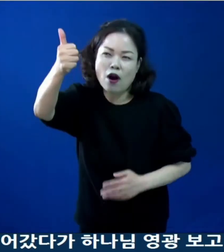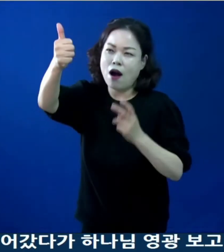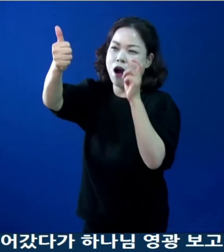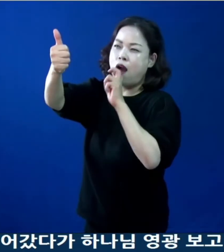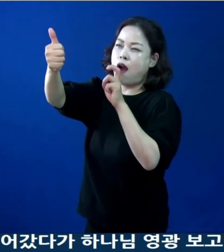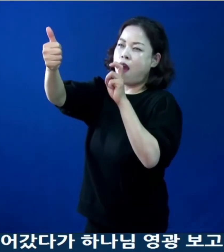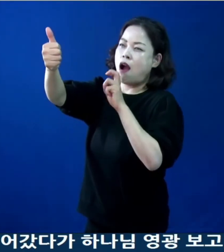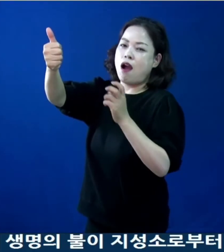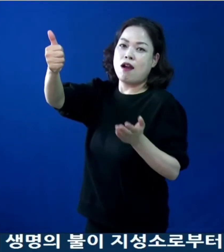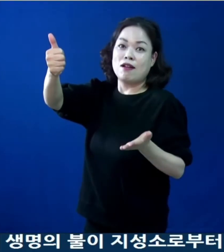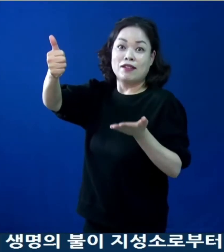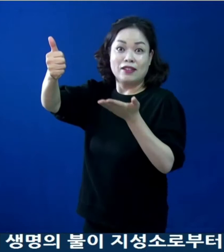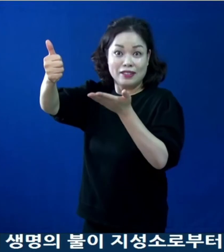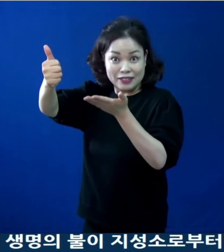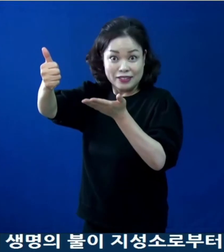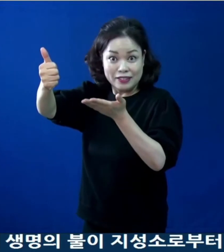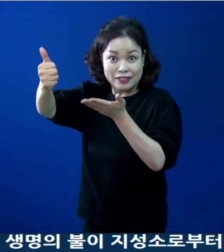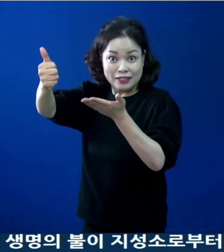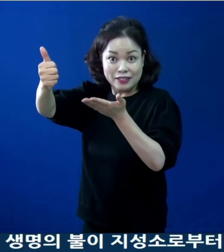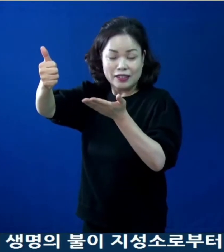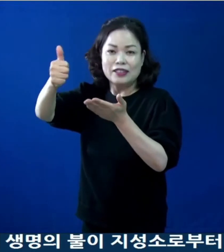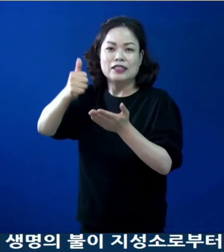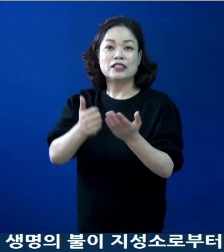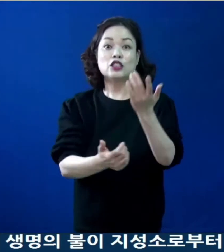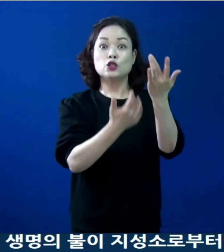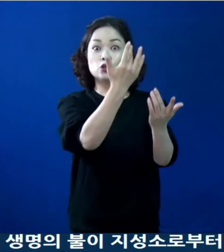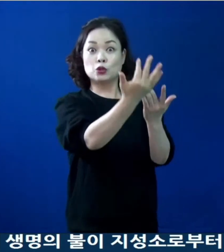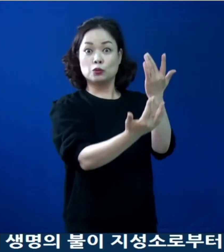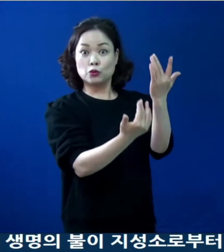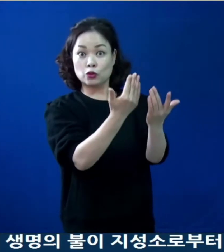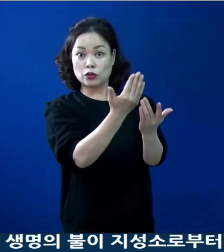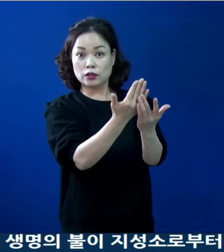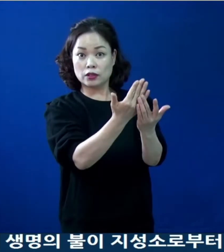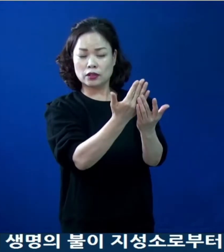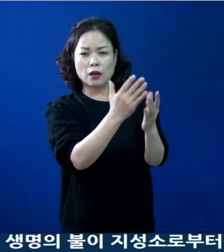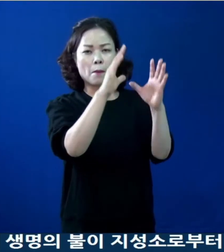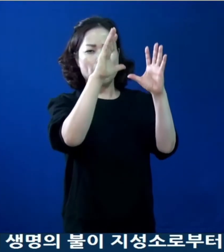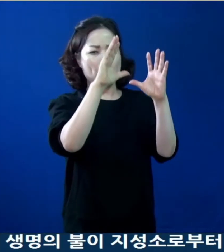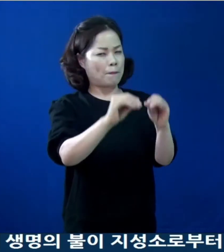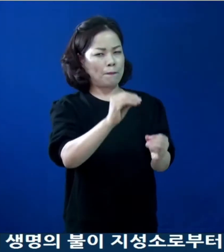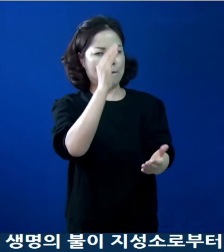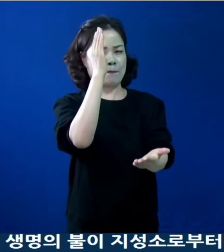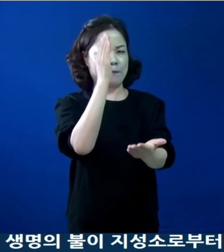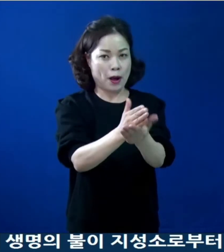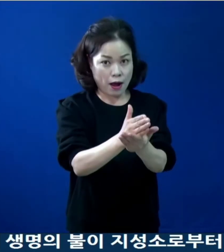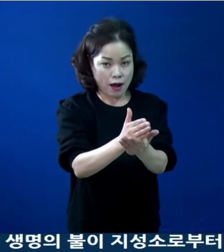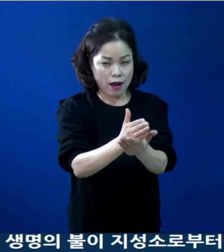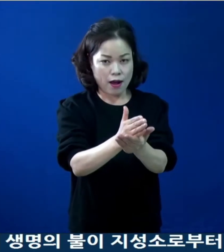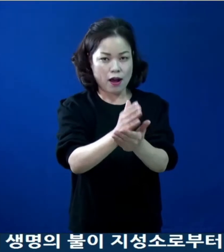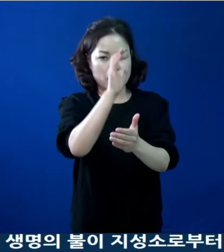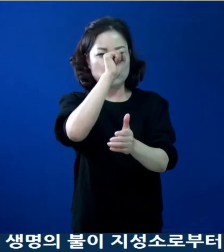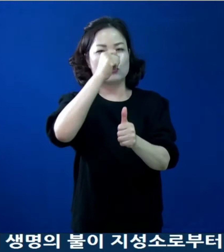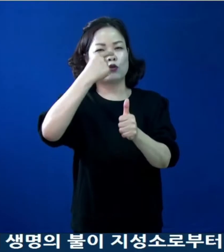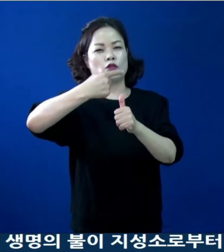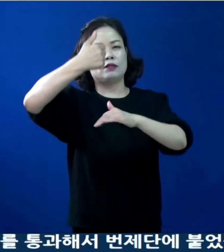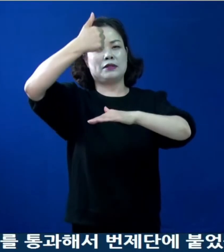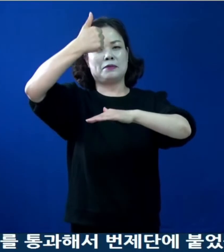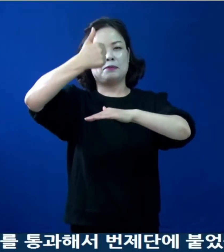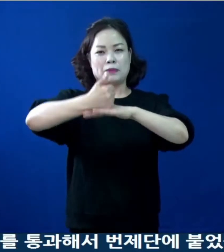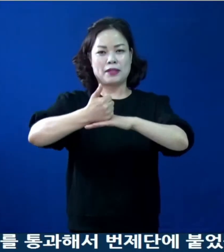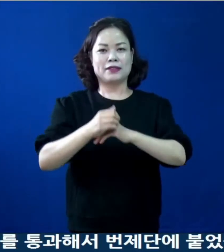찬양하는 장면, 거기서 그 불은 꺼뜨려서는 안 된다, 이런 교훈이